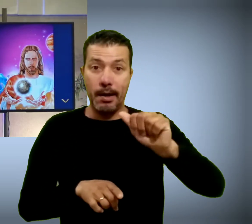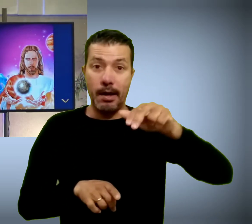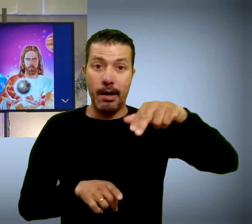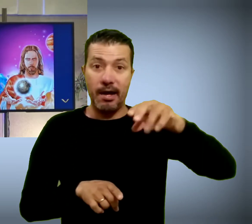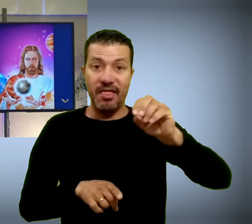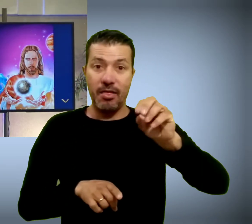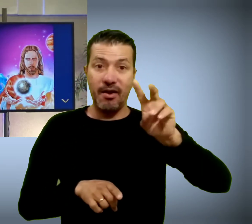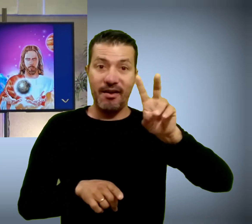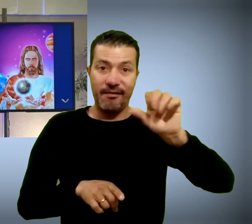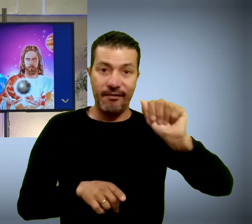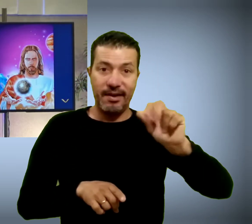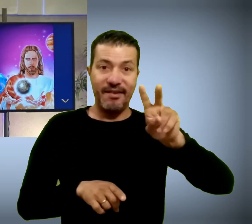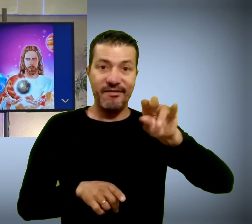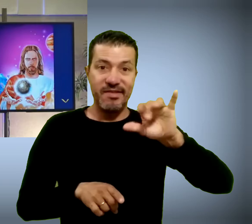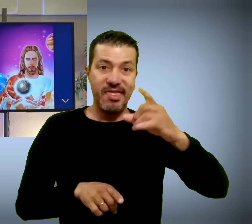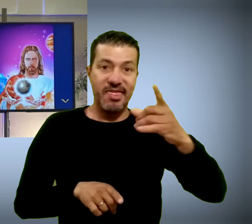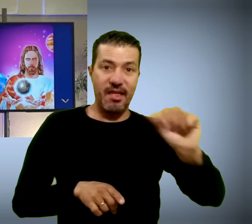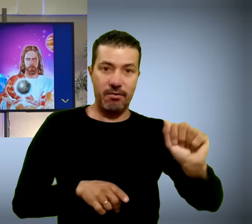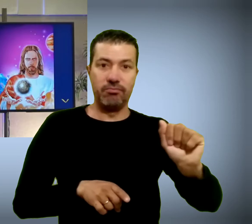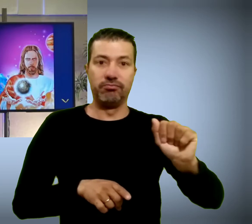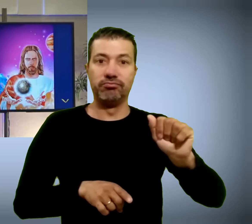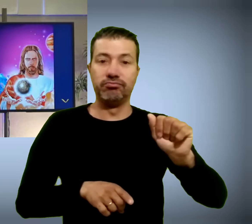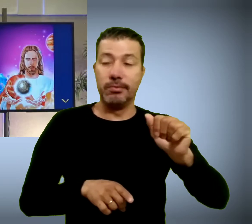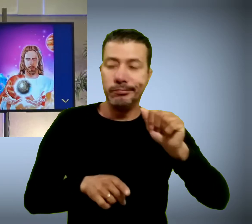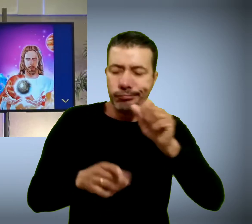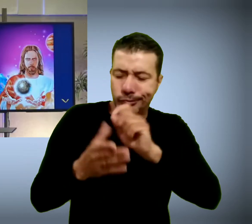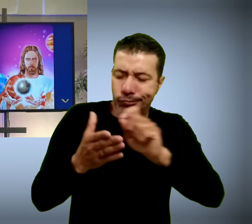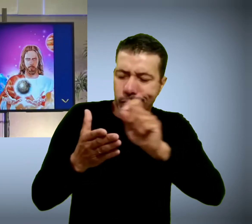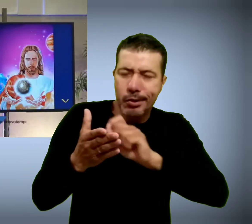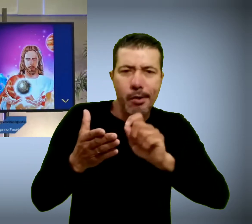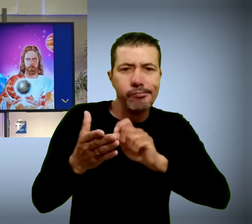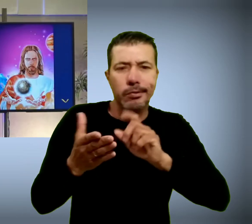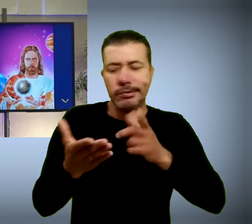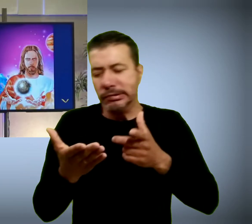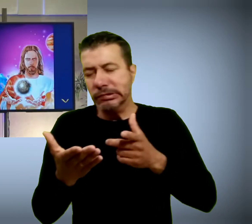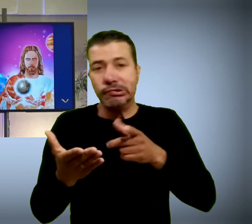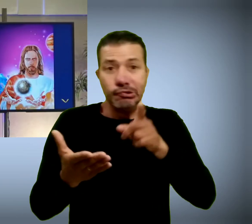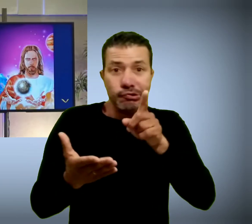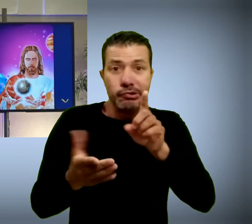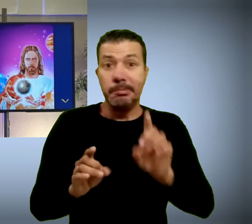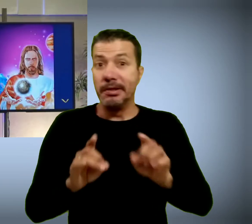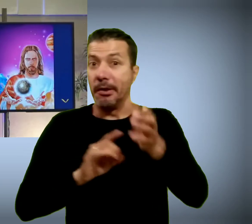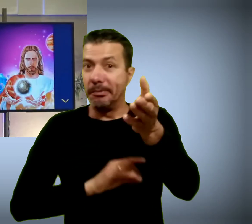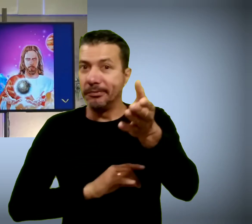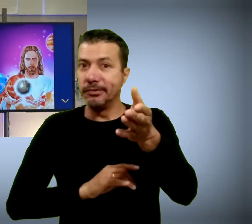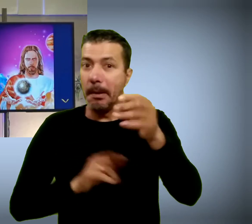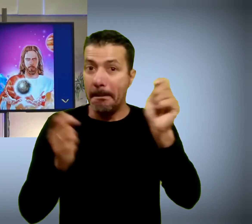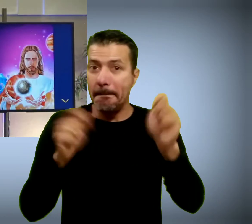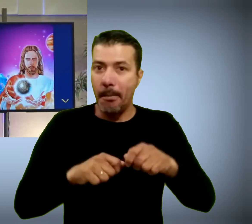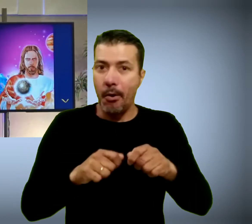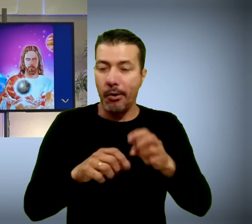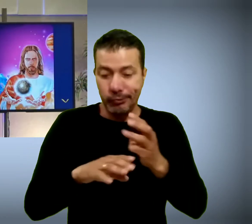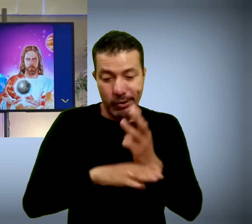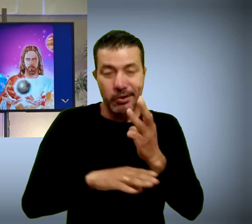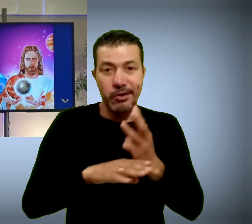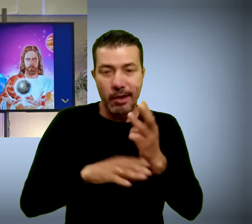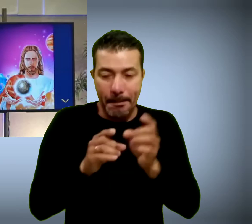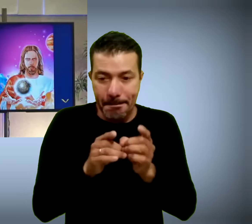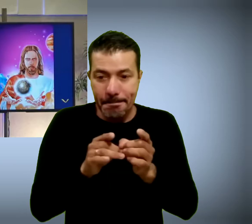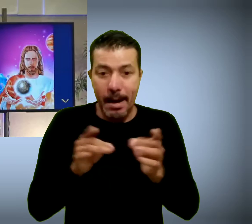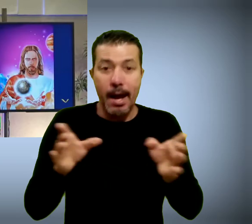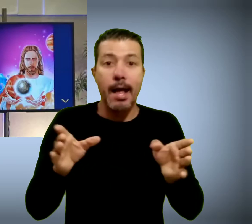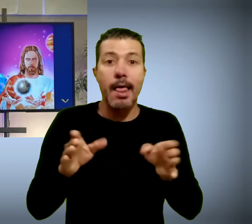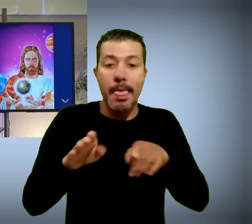pode interagir através do grupo de WhatsApp, criado especialmente e aberto durante o momento da aula, para que você possa mandar perguntas ou